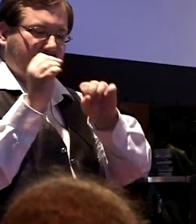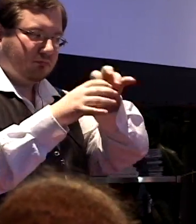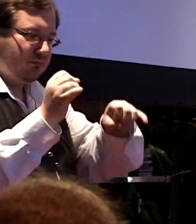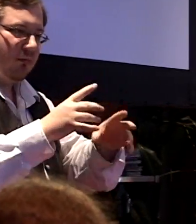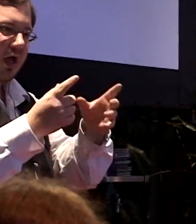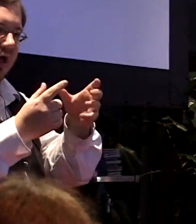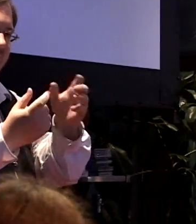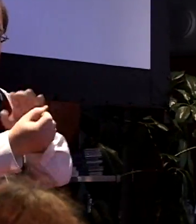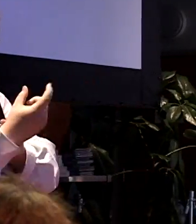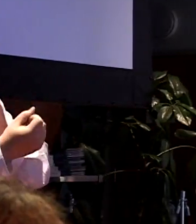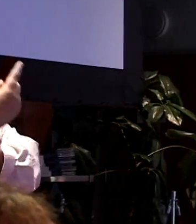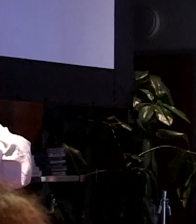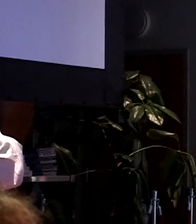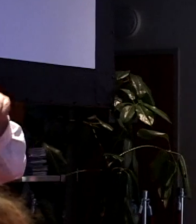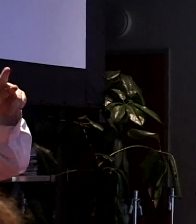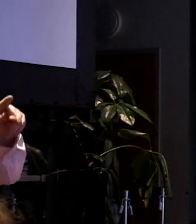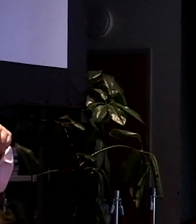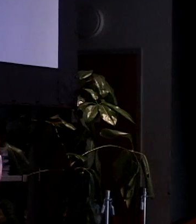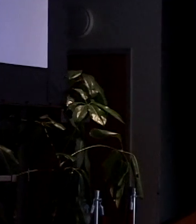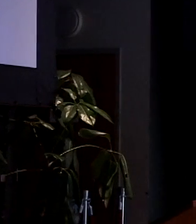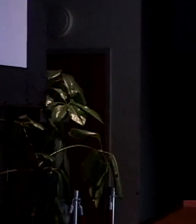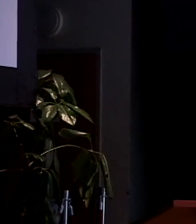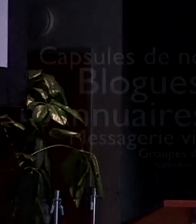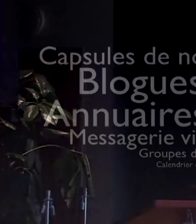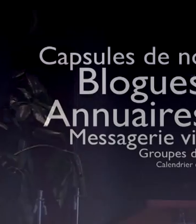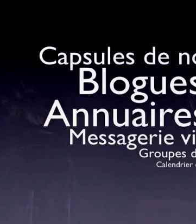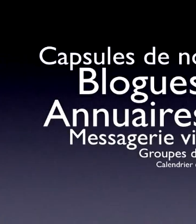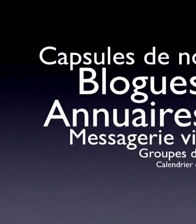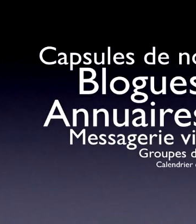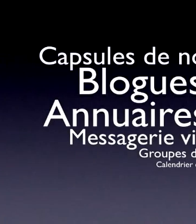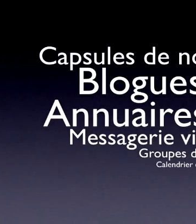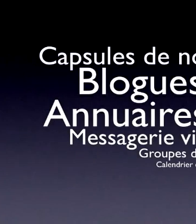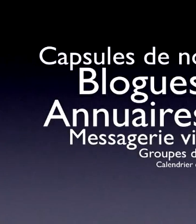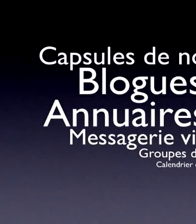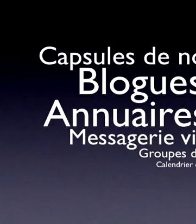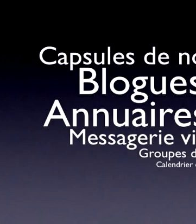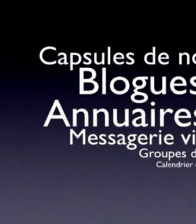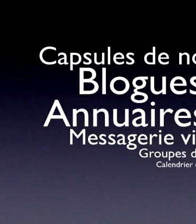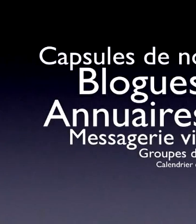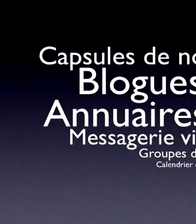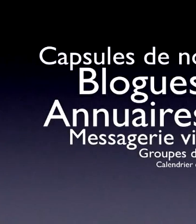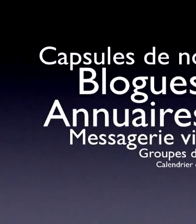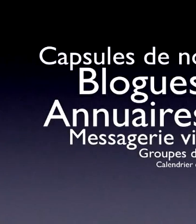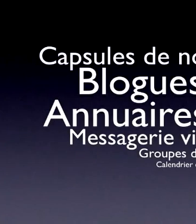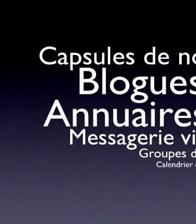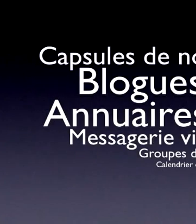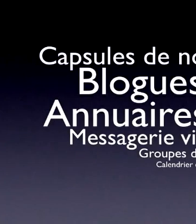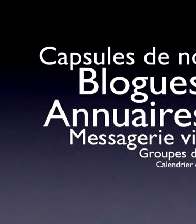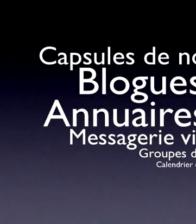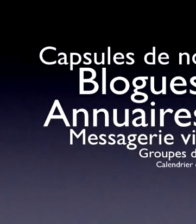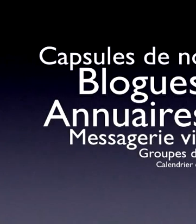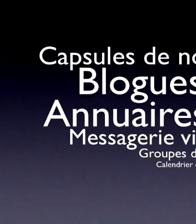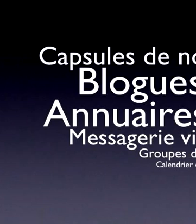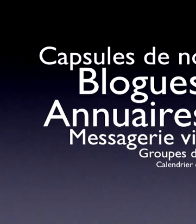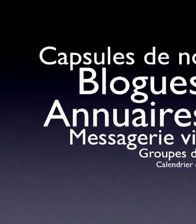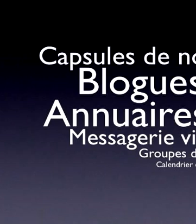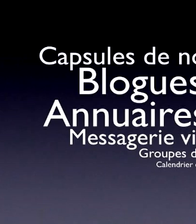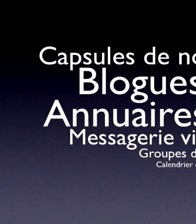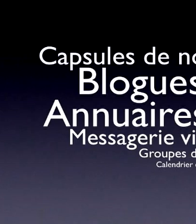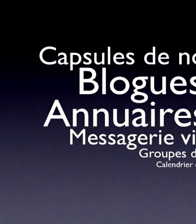solutions sont des solutions où le contenu est créé par la communauté sourde et le contenu est entièrement adapté. Des capsules de nouvelles en langue des signes.